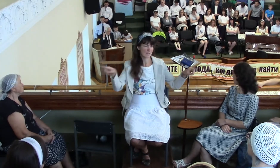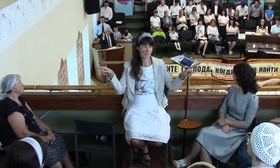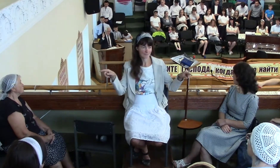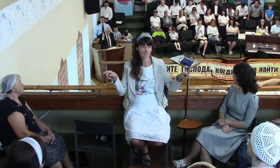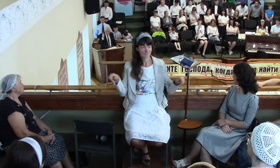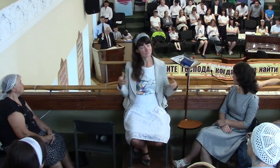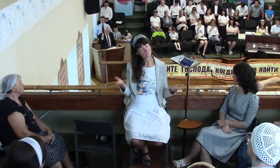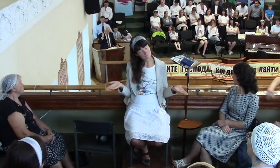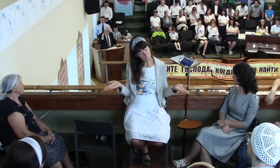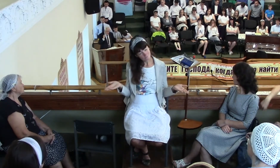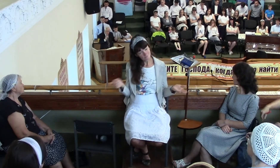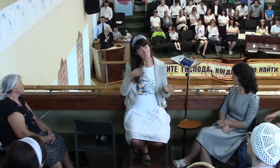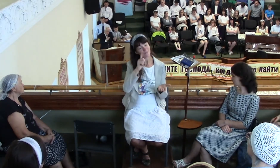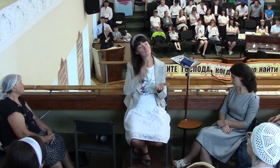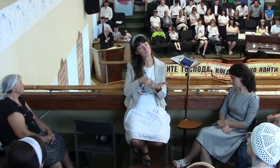Вольневский писал.